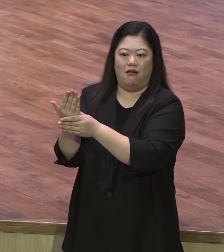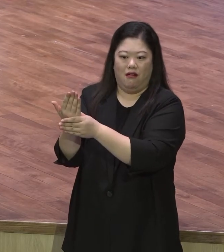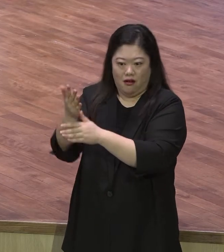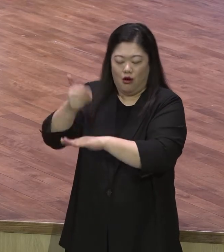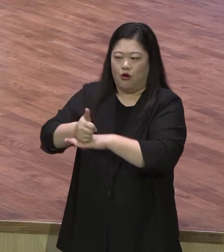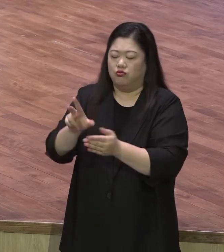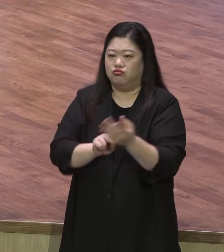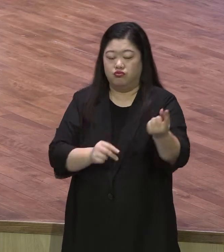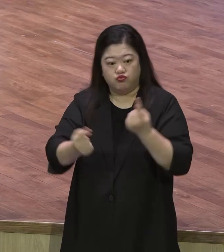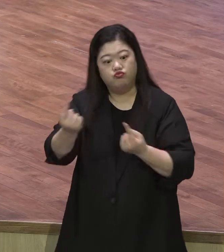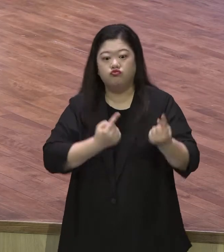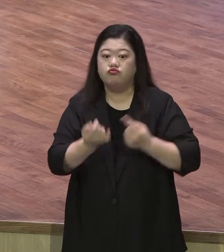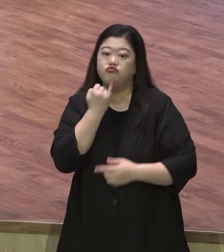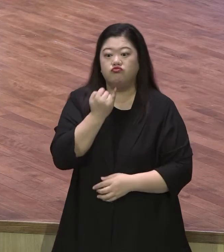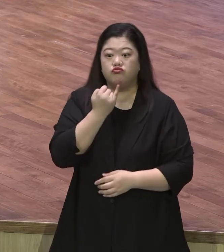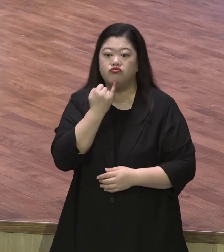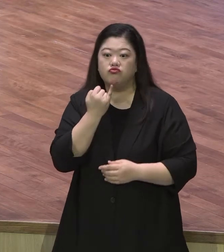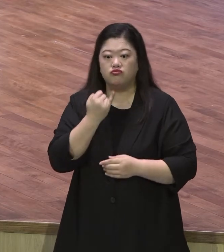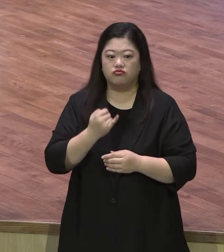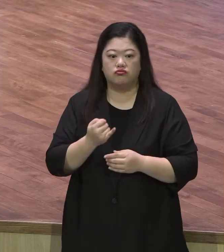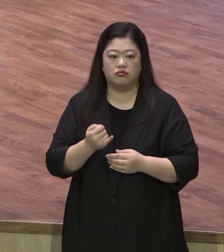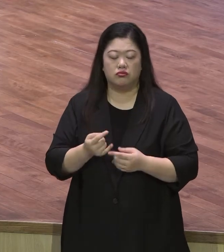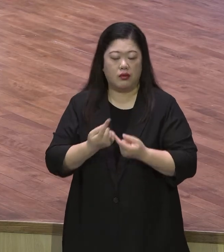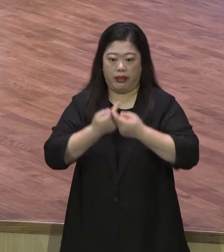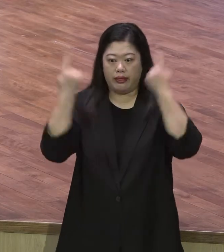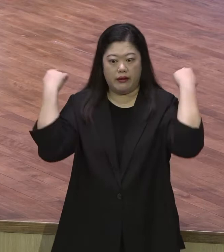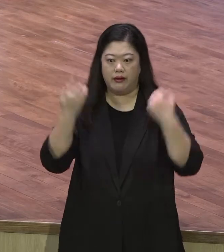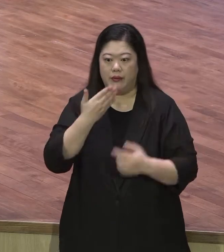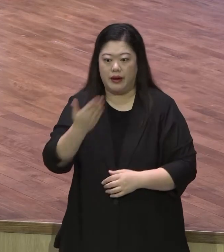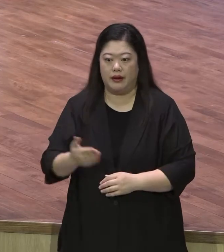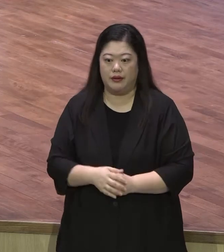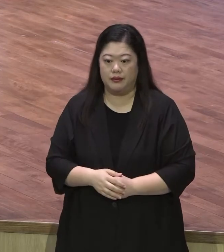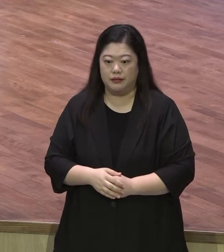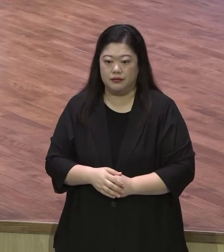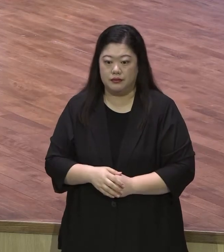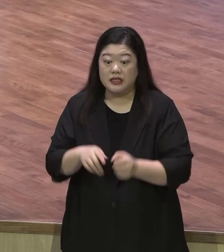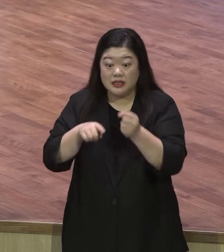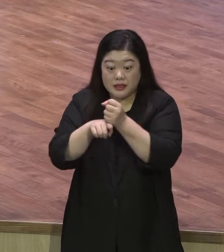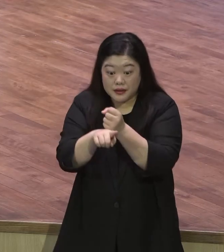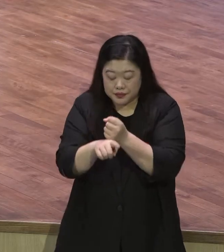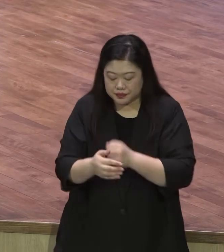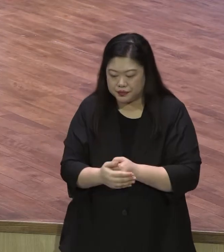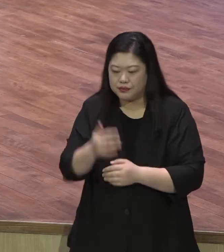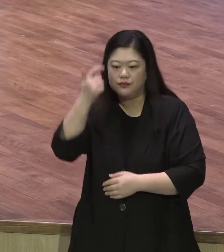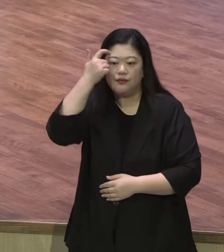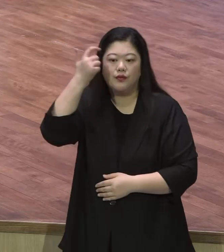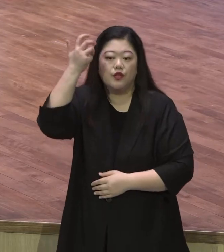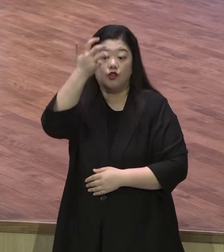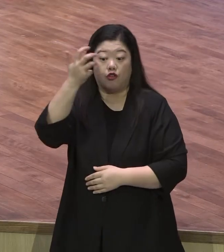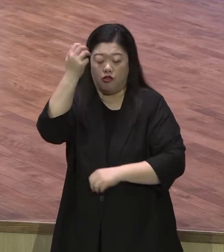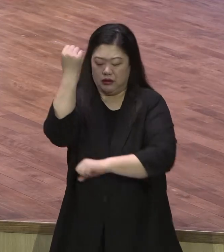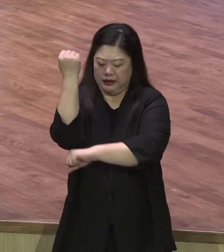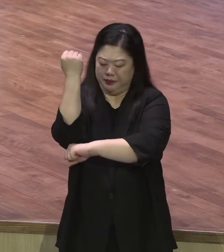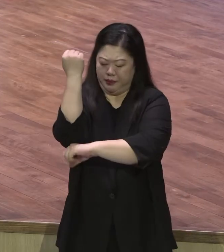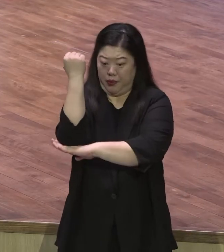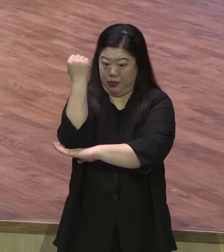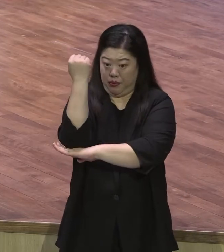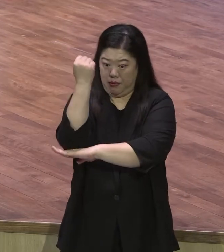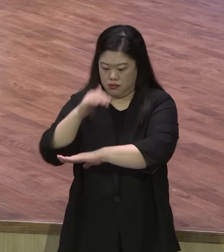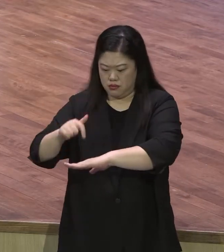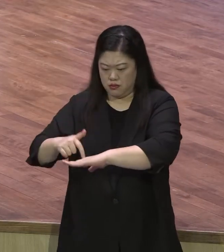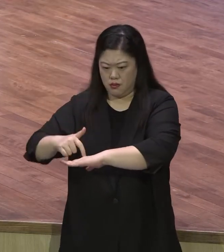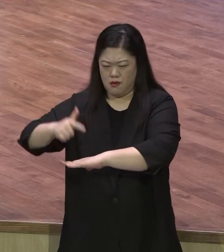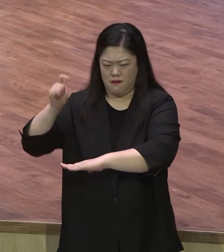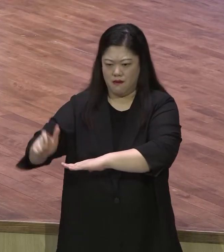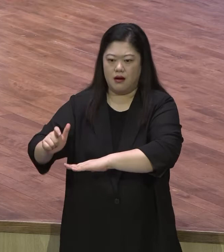오늘 본문에 보면 예수님께서 영적인 기초가 확실하게 구축되어 있는 삶을 살